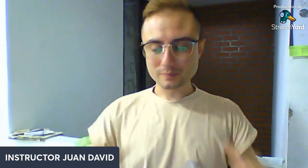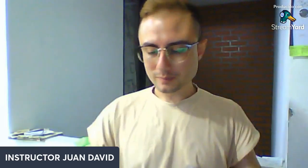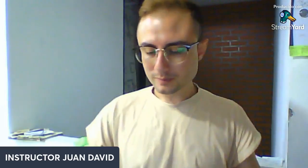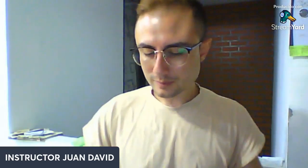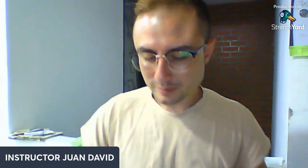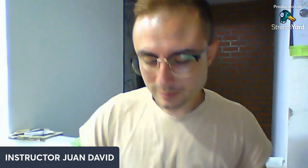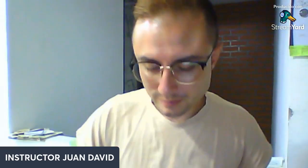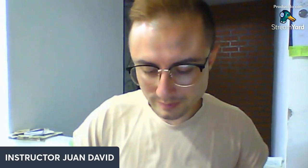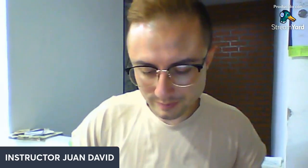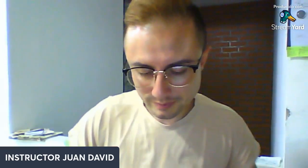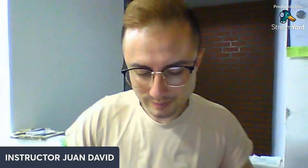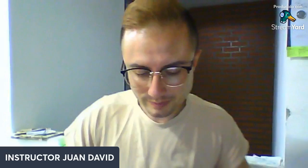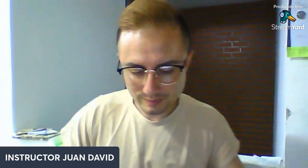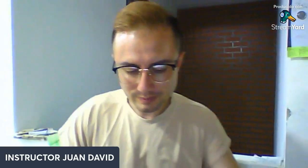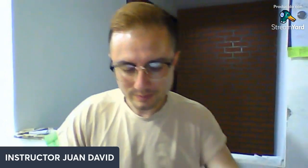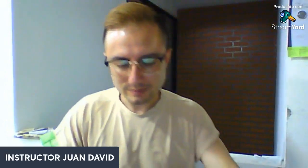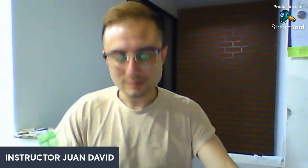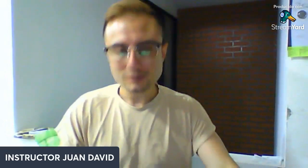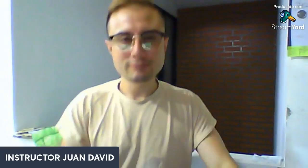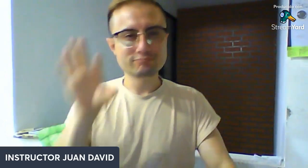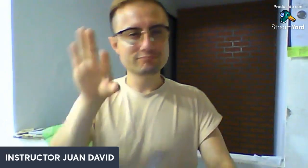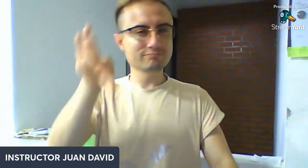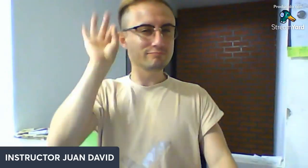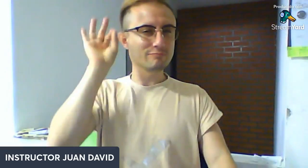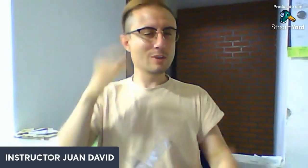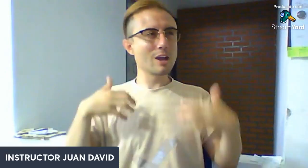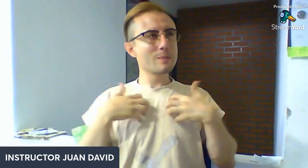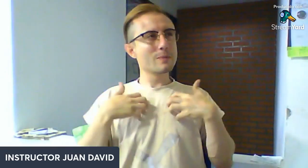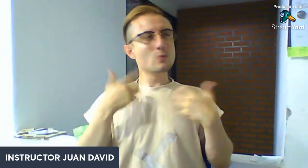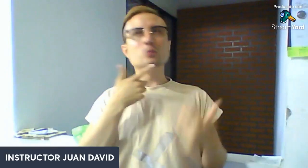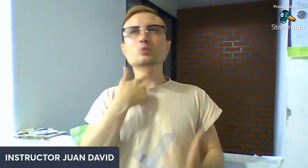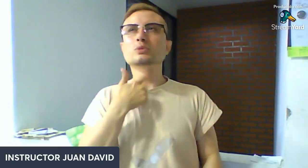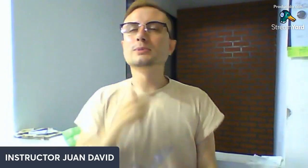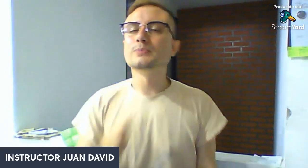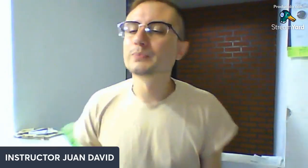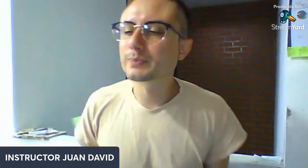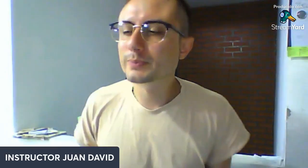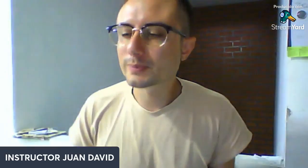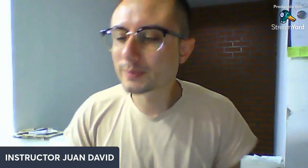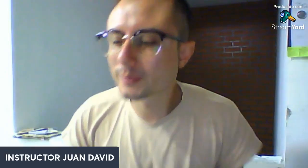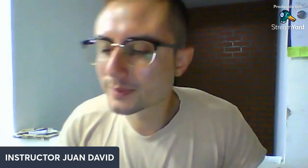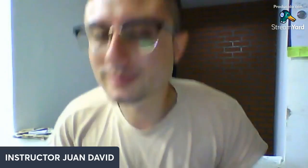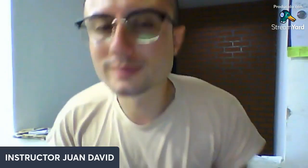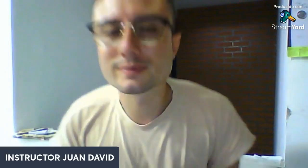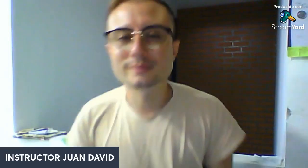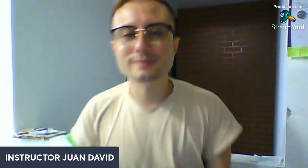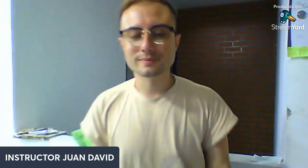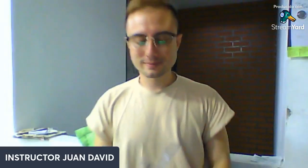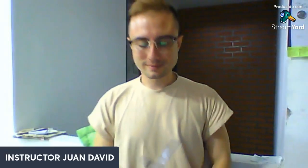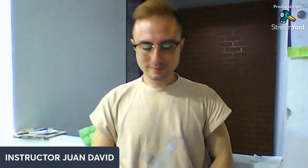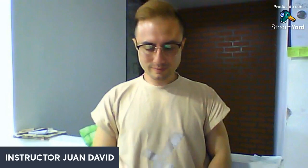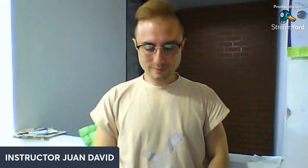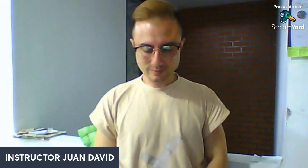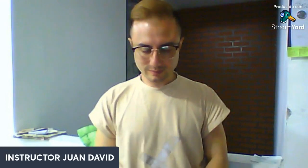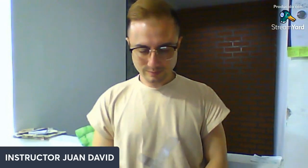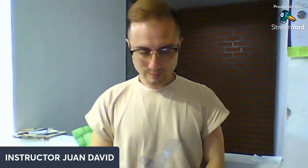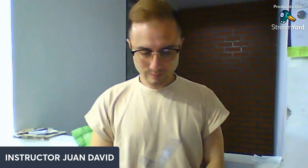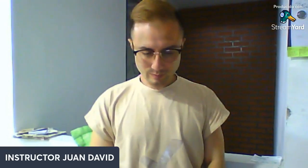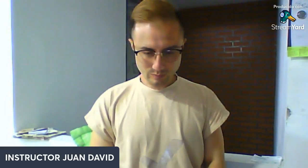y ustedes también van a escoger un animal que les apasione, que les guste y lo van a describir. Voy a ver qué animal me